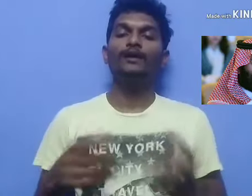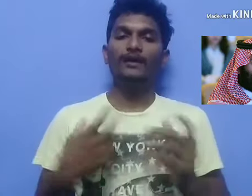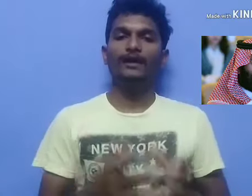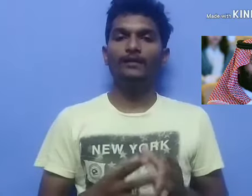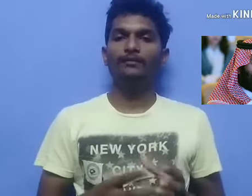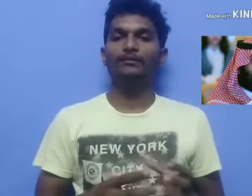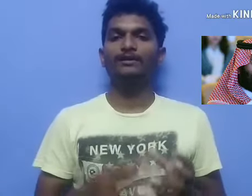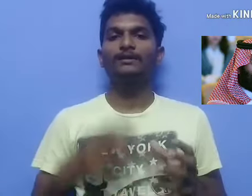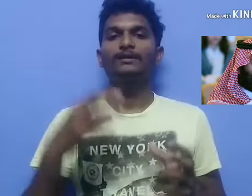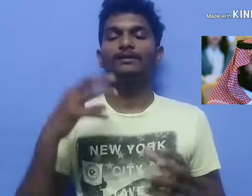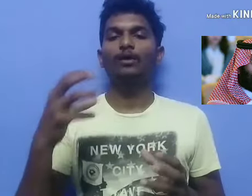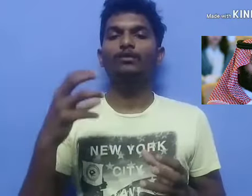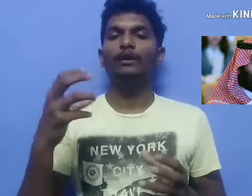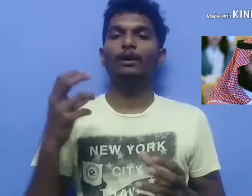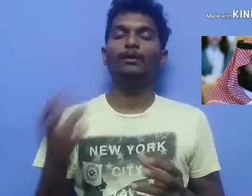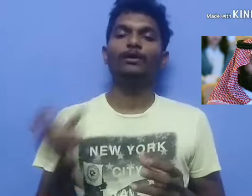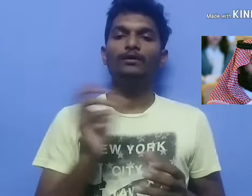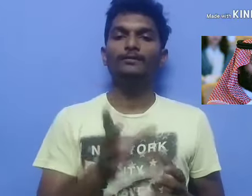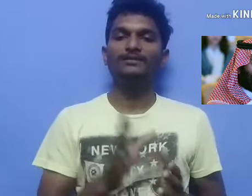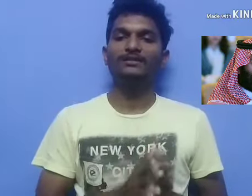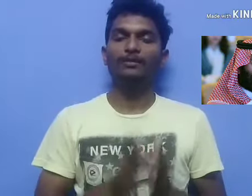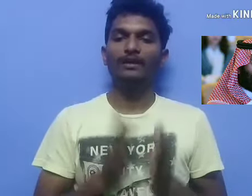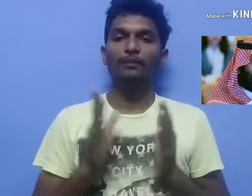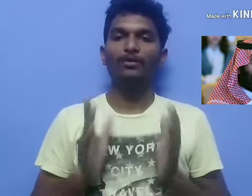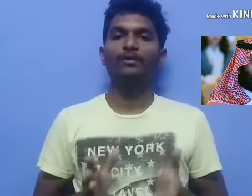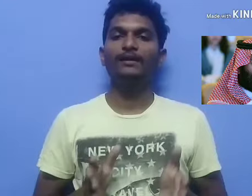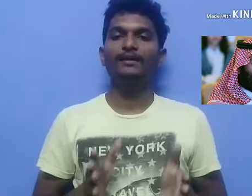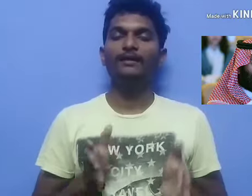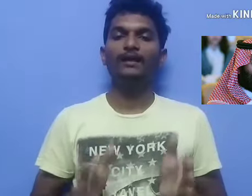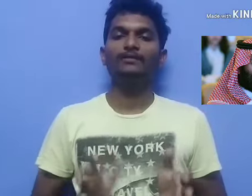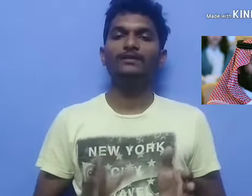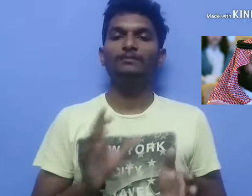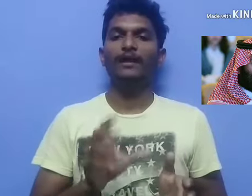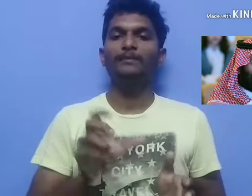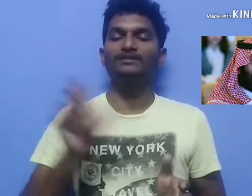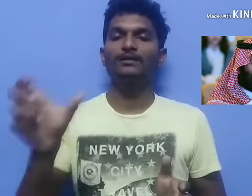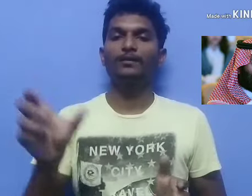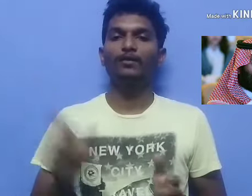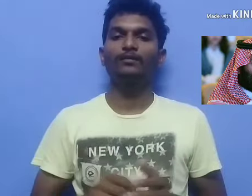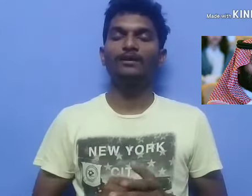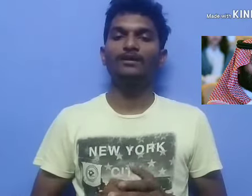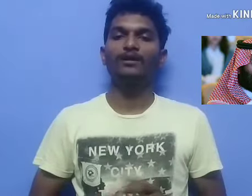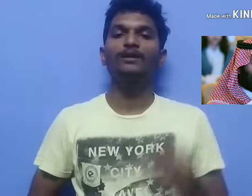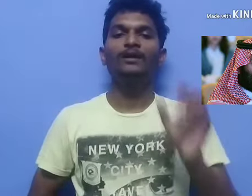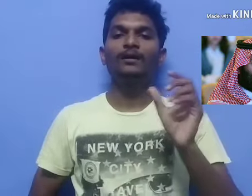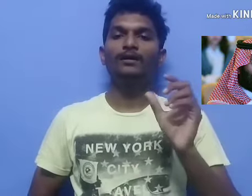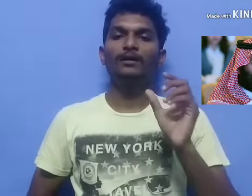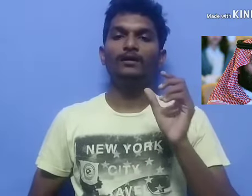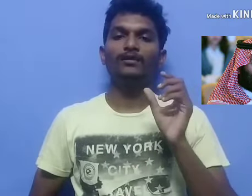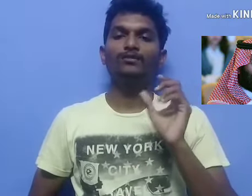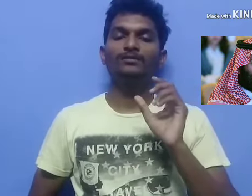யார் அப்படின்னு பார்த்தீங்கன்னா சவுதி அரேபியாவோட பிரின்சஸ். இப்போ நம்ம ஊரில் இந்தியாவில் வந்து பிரைம் மினிஸ்டருக்கு பவர் அப்படிங்கிற மாதிரி, யூஎஸ்ல